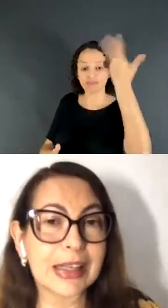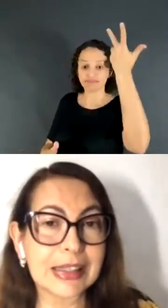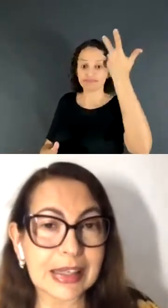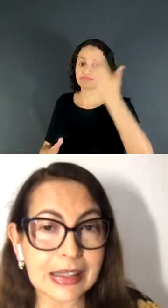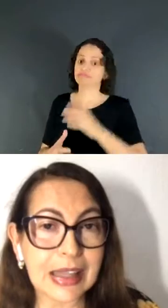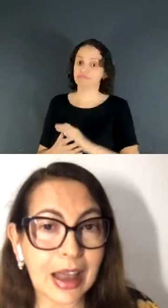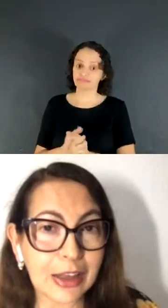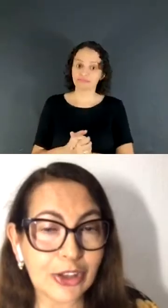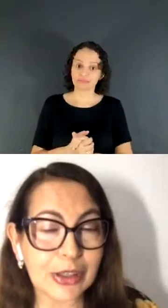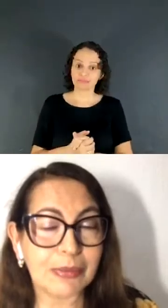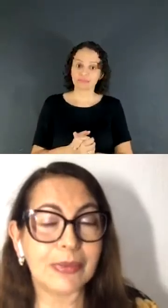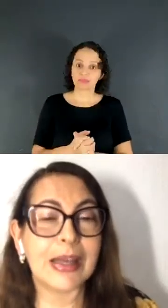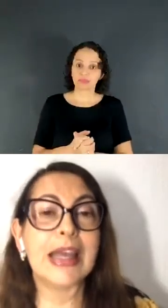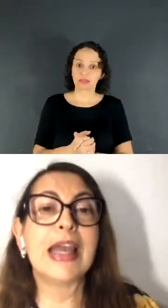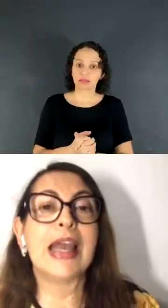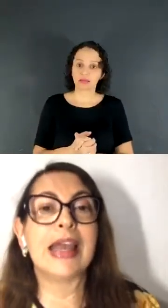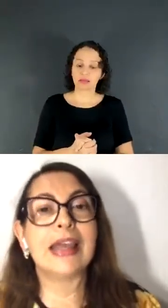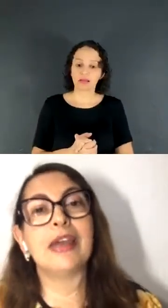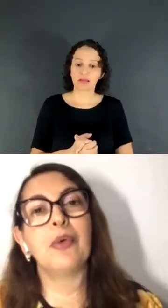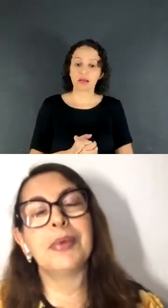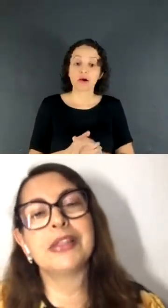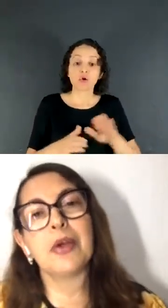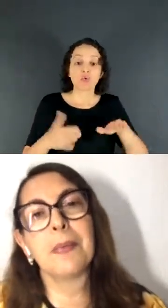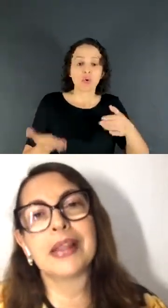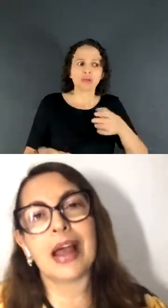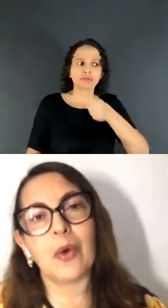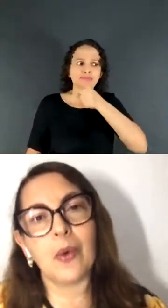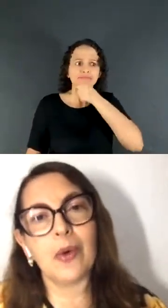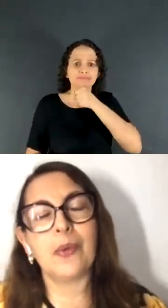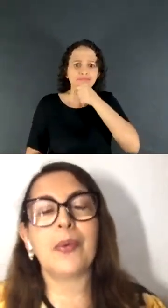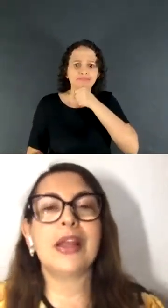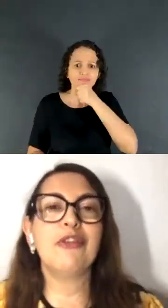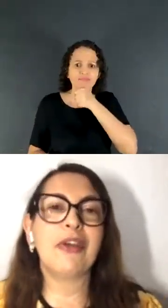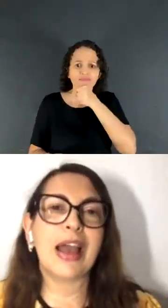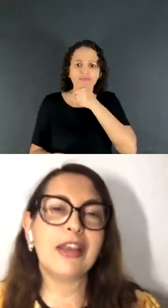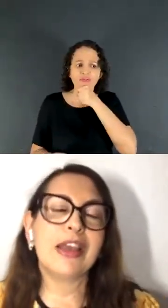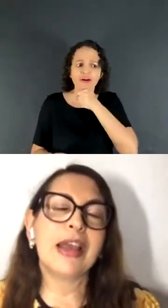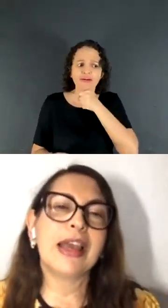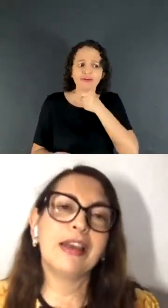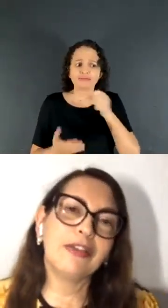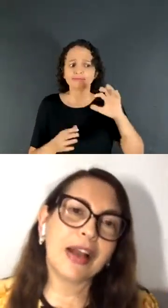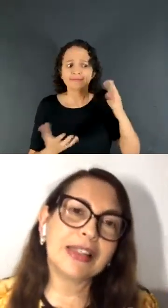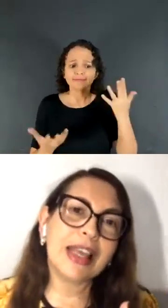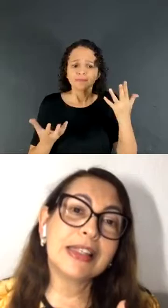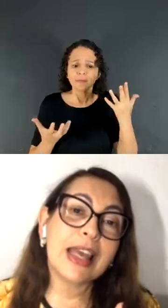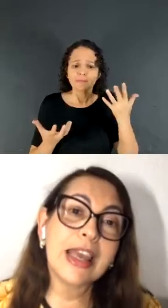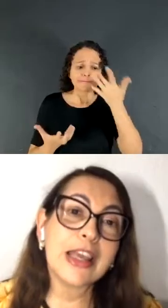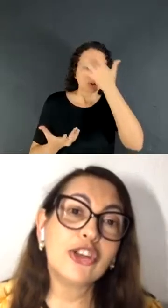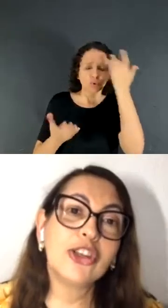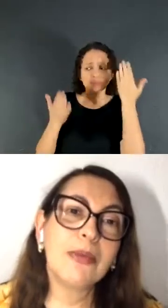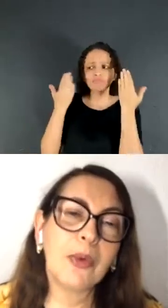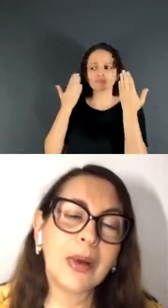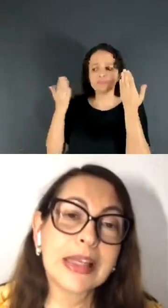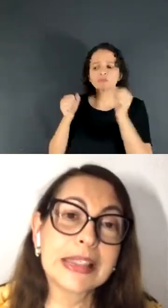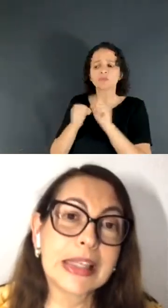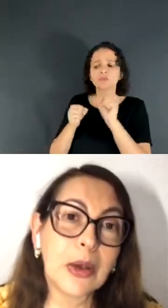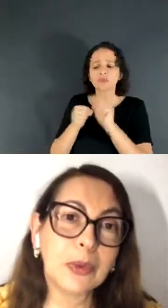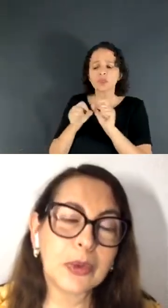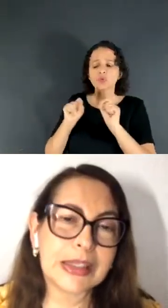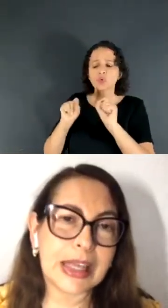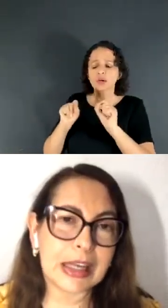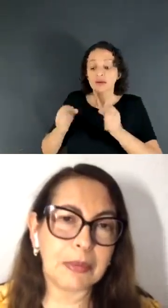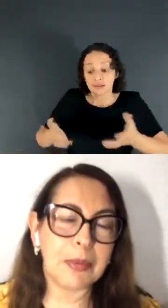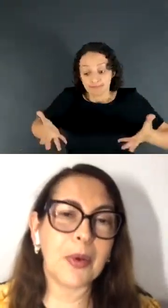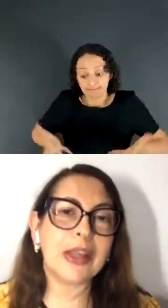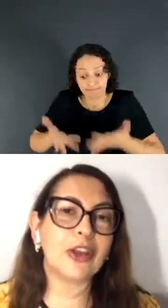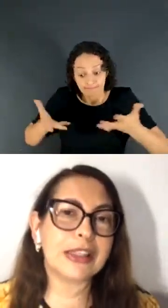principalmente na terceira idade, né, o psicopedagogo ele vai fazer essa estimulação